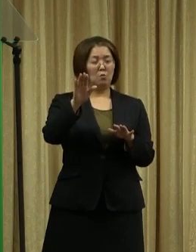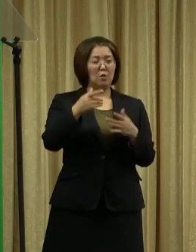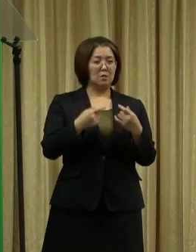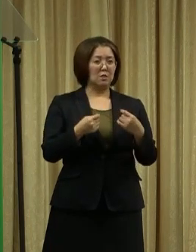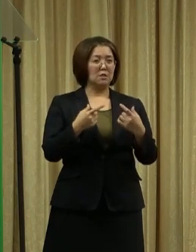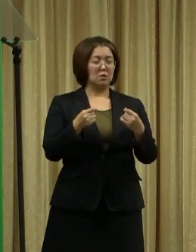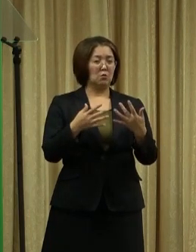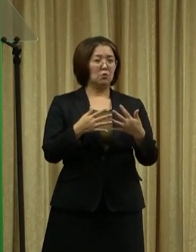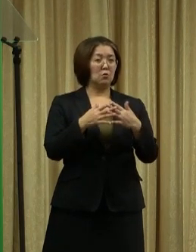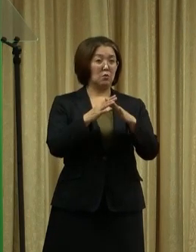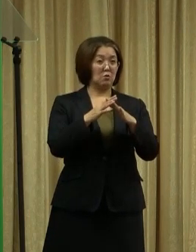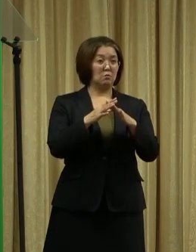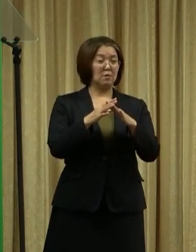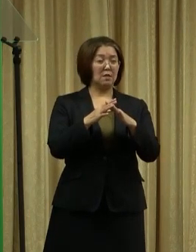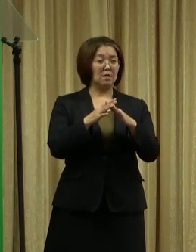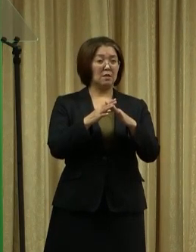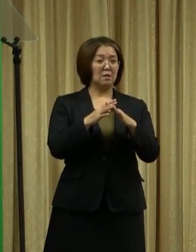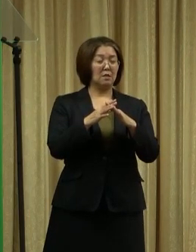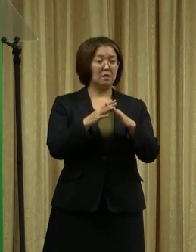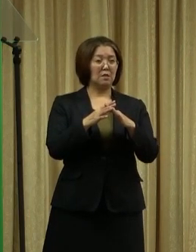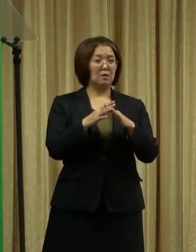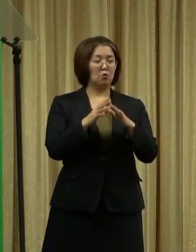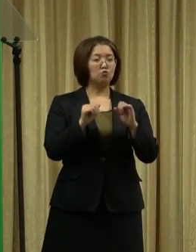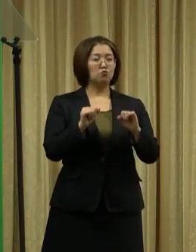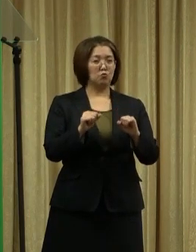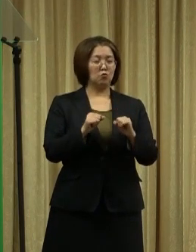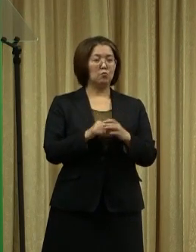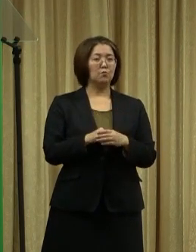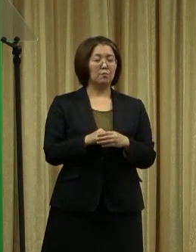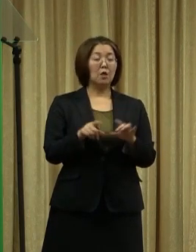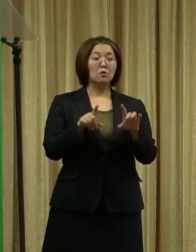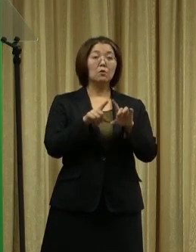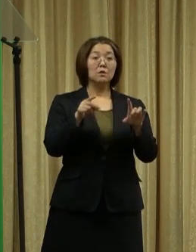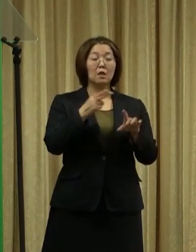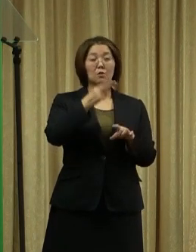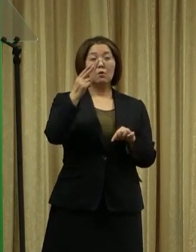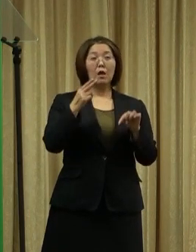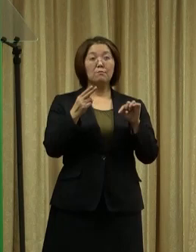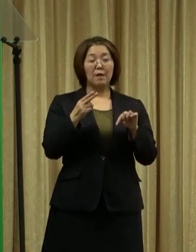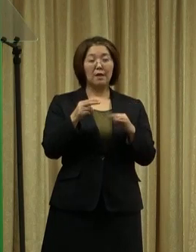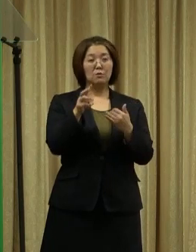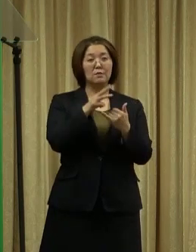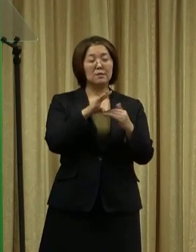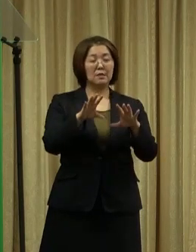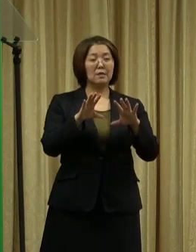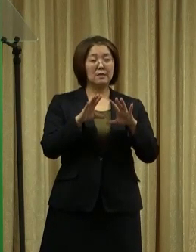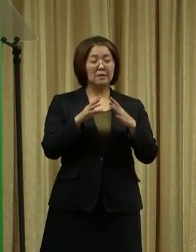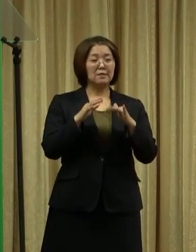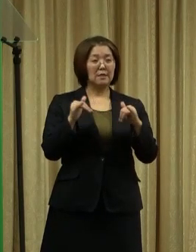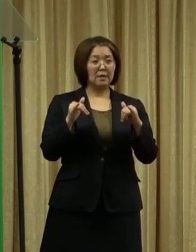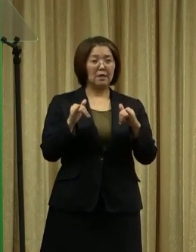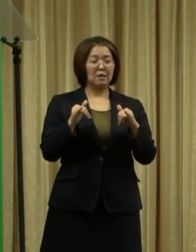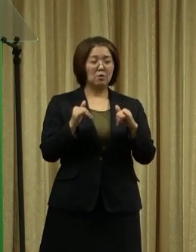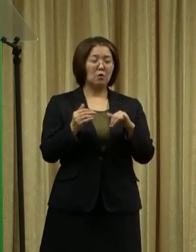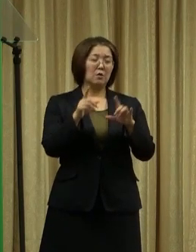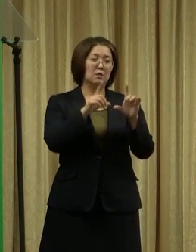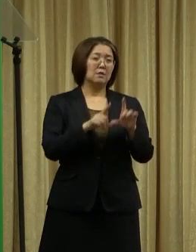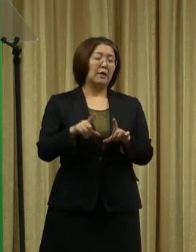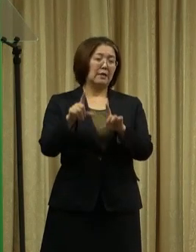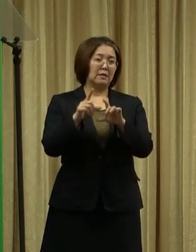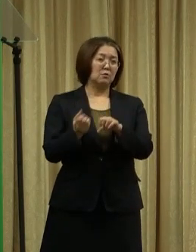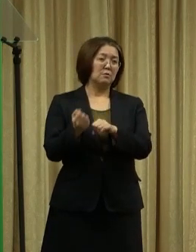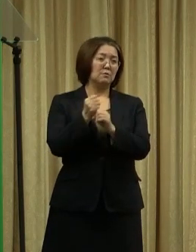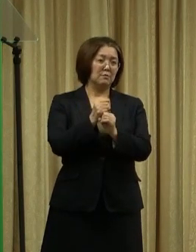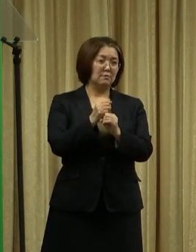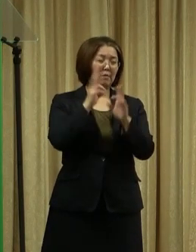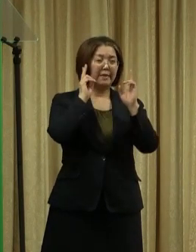かりと取り組んでいく、もちろん本県の被災、被災者の生活再建、また、企